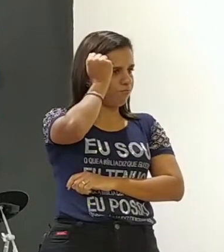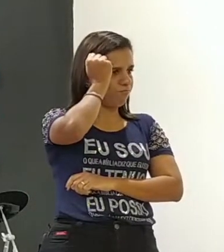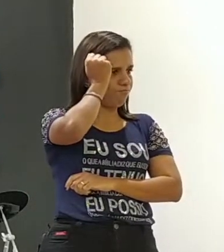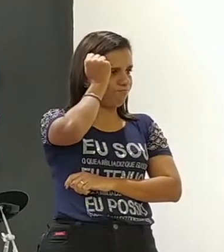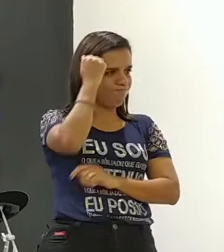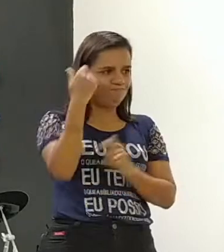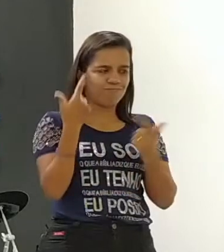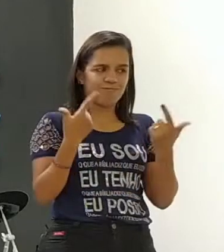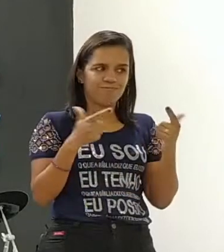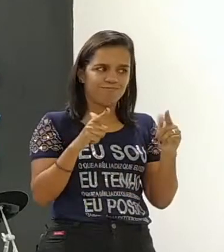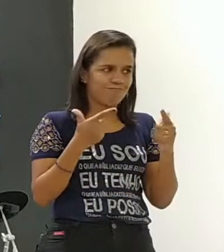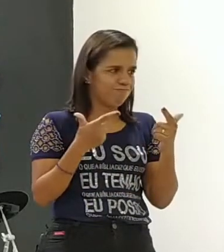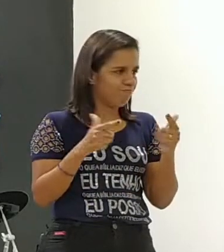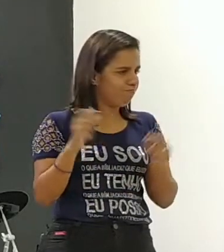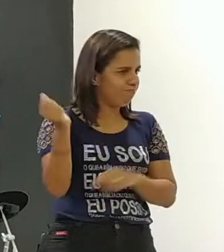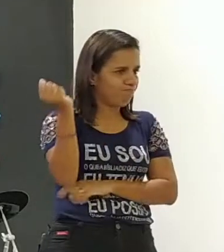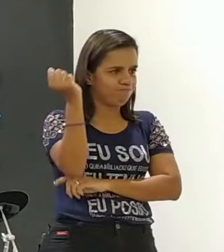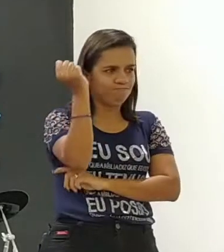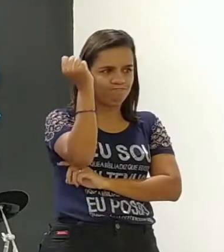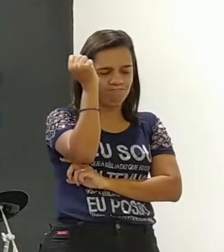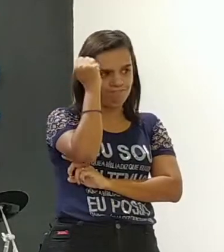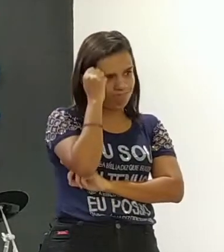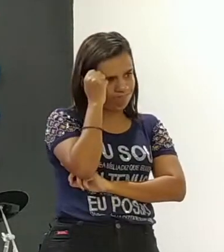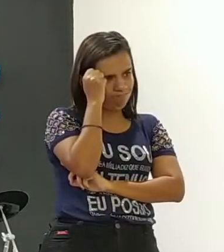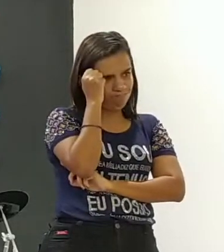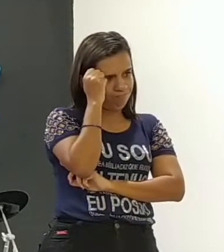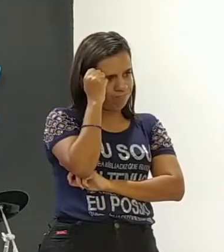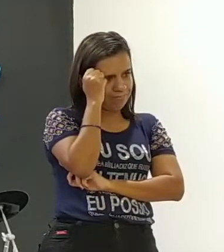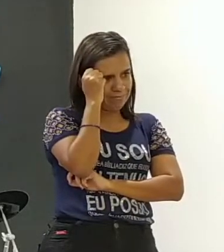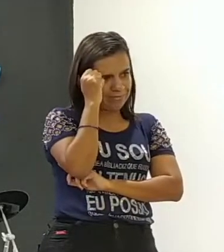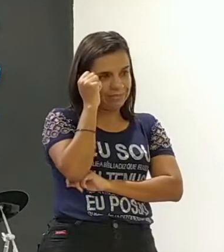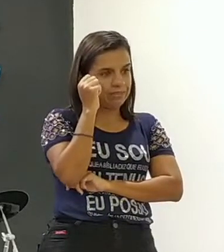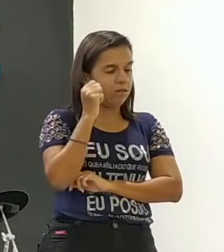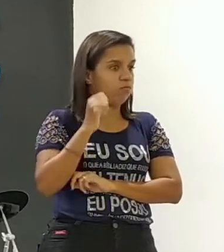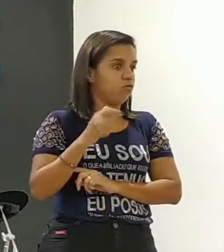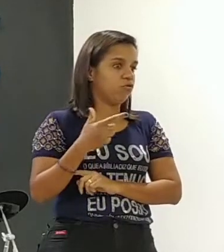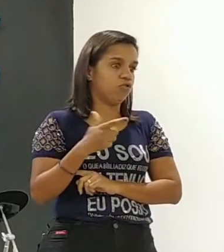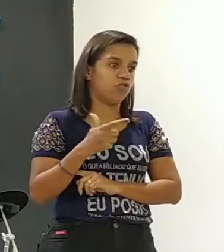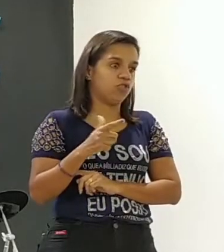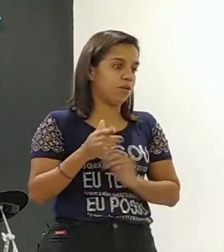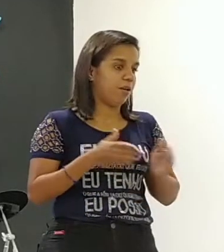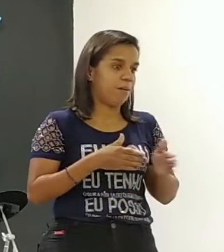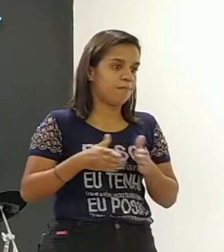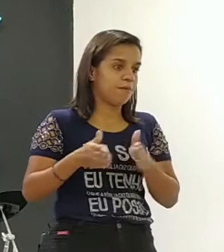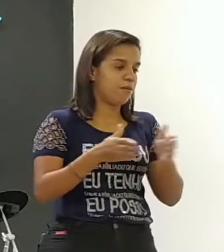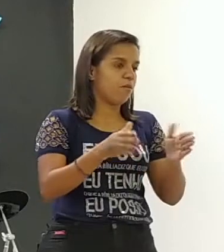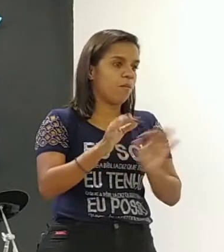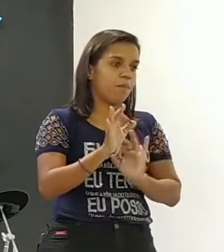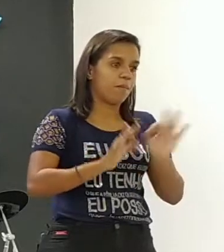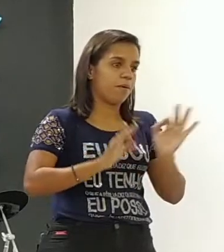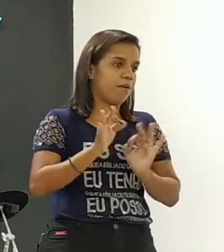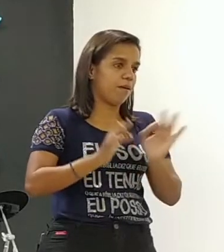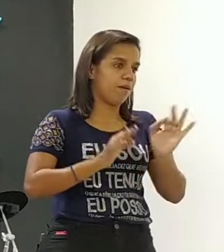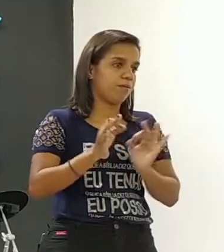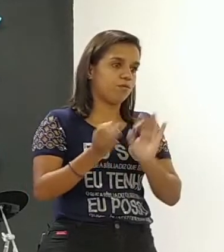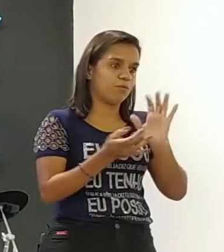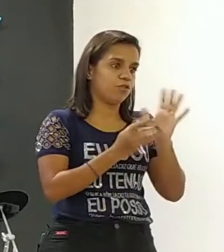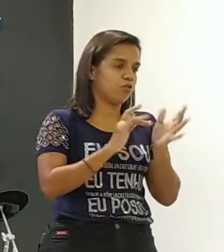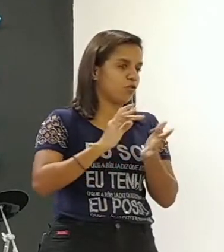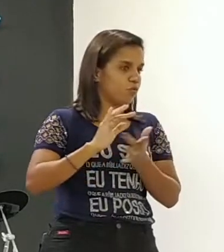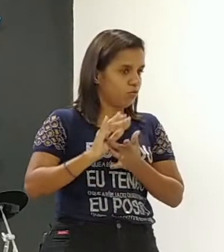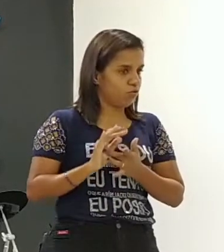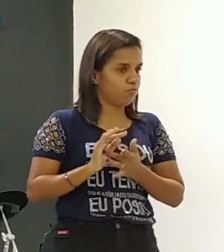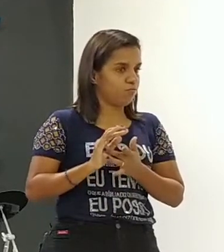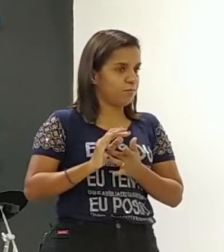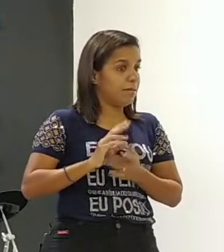arrepender, o caminho não era preparado para o Senhor. João, ele via toda hora falando: arrependei-vos,